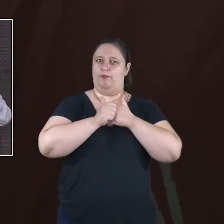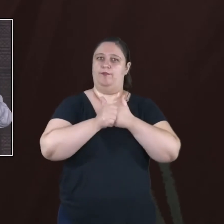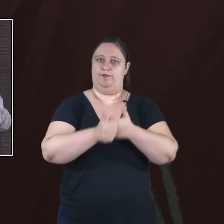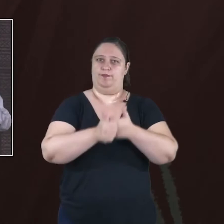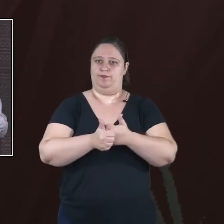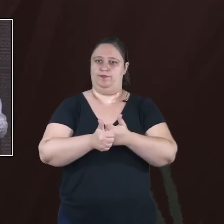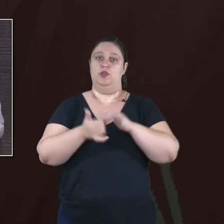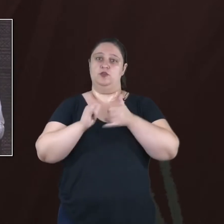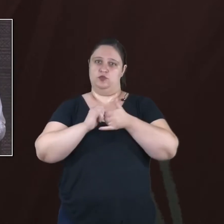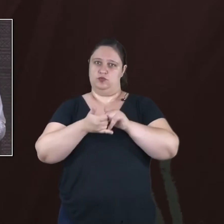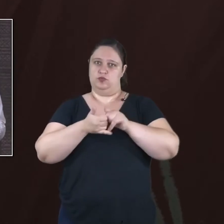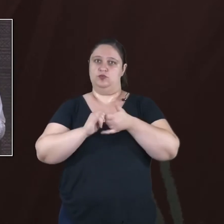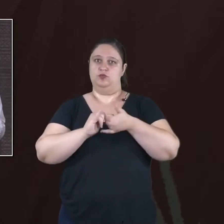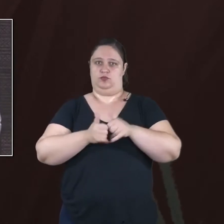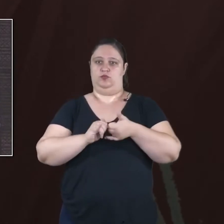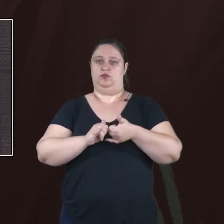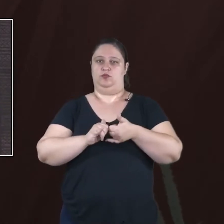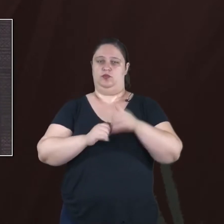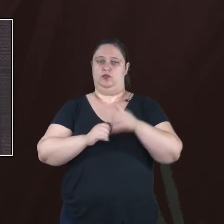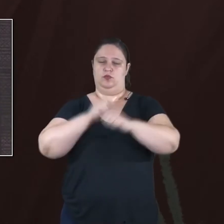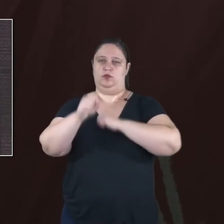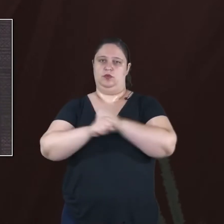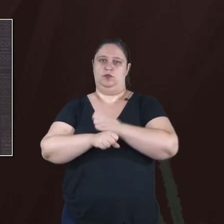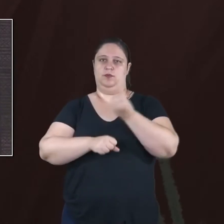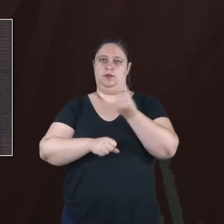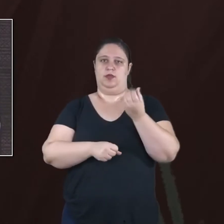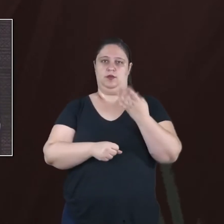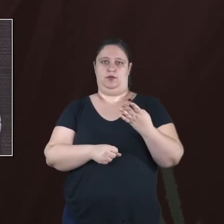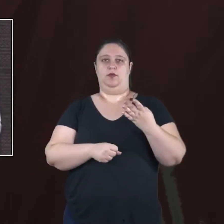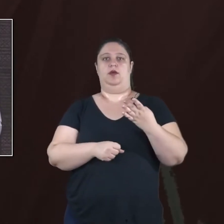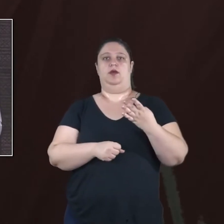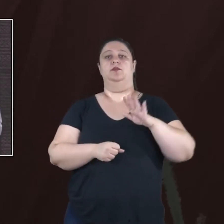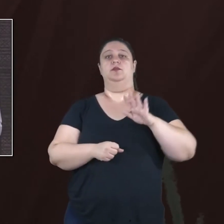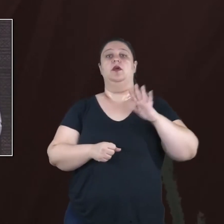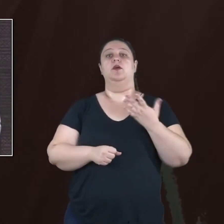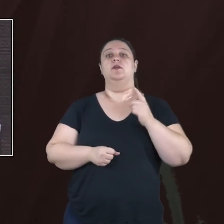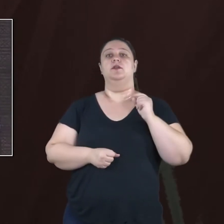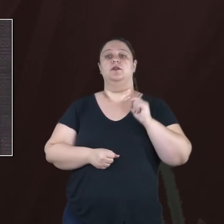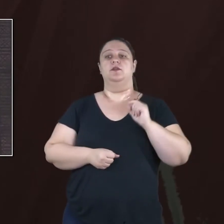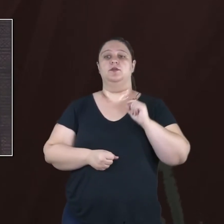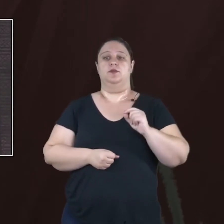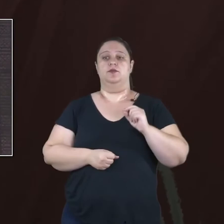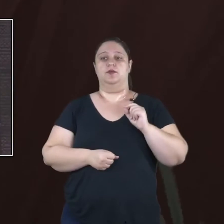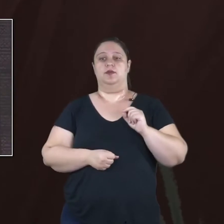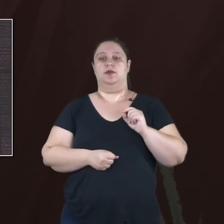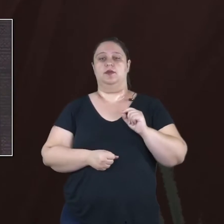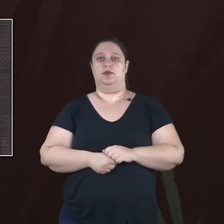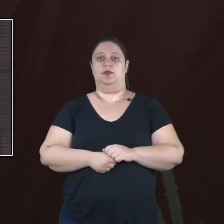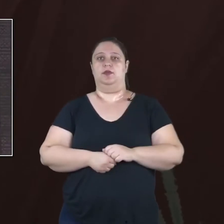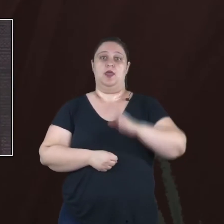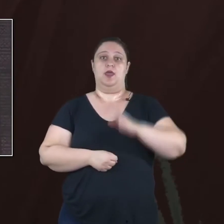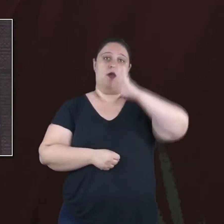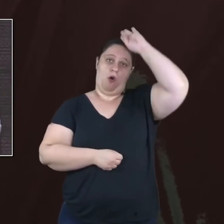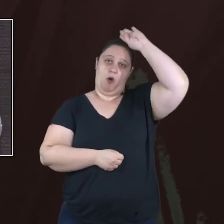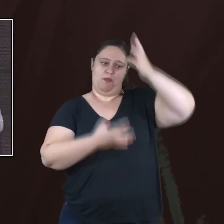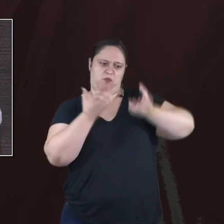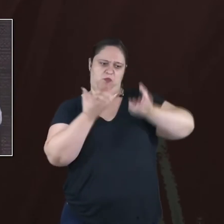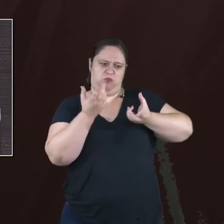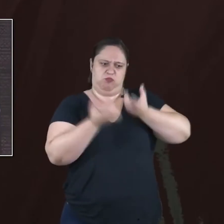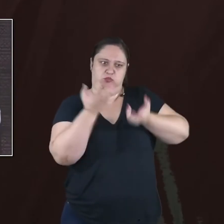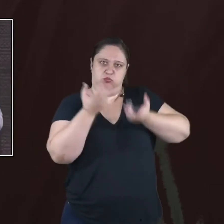julho do ano de 64, aconteceu o grande incêndio em Roma,